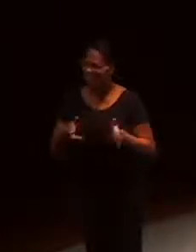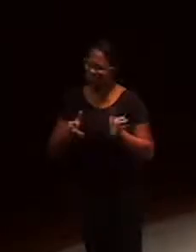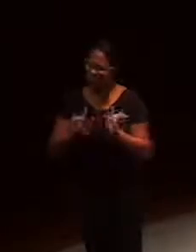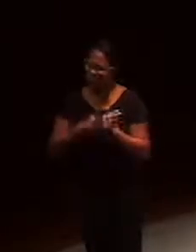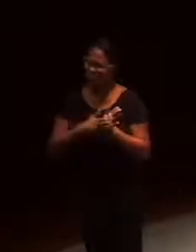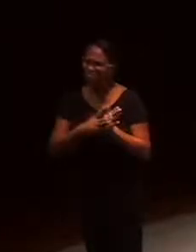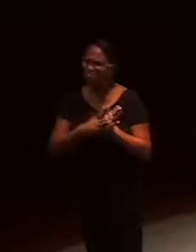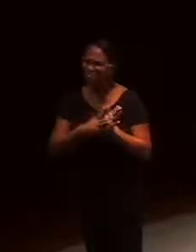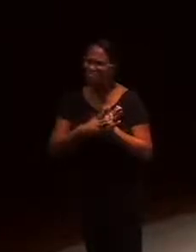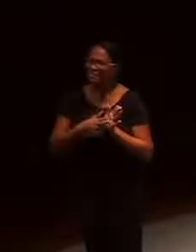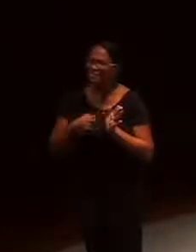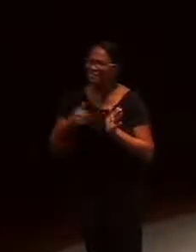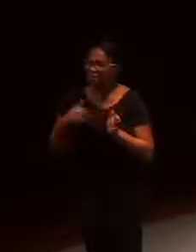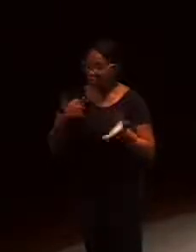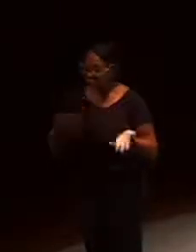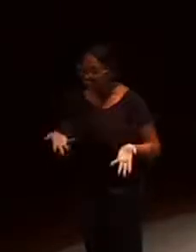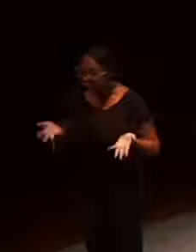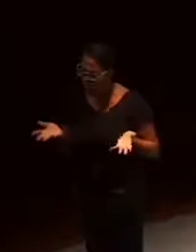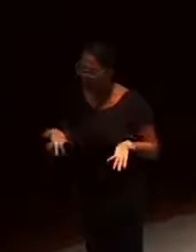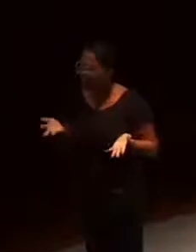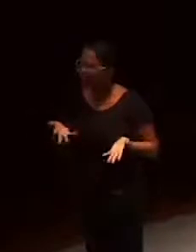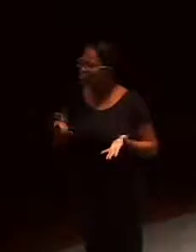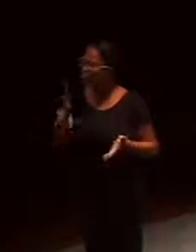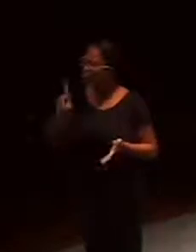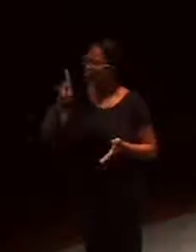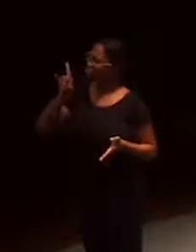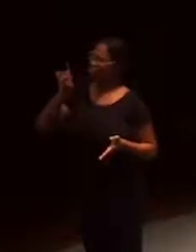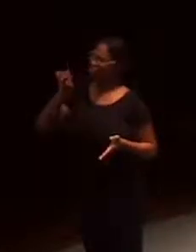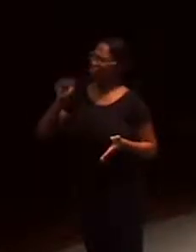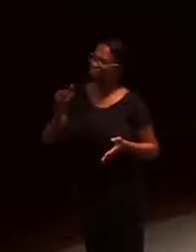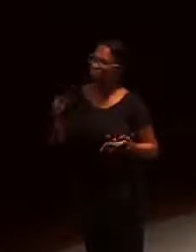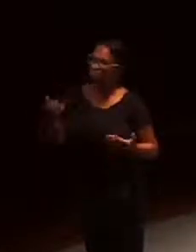hoje está sendo um dia bastante...